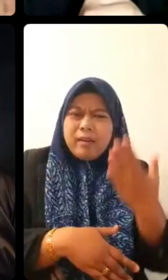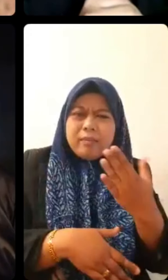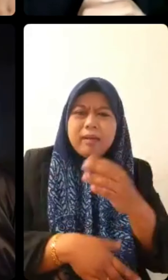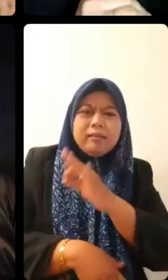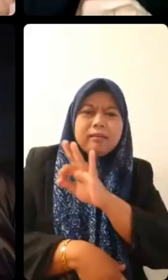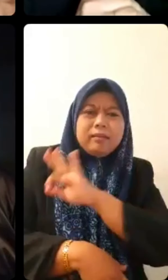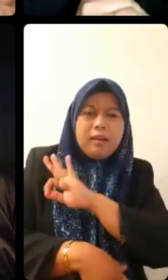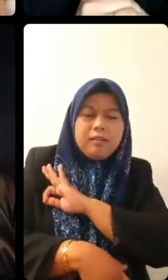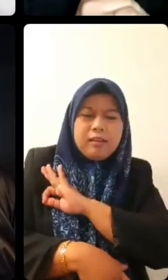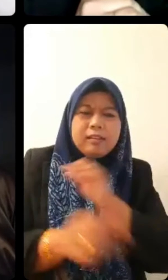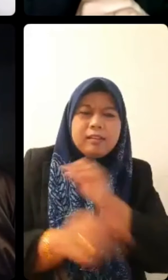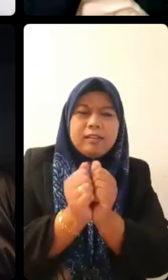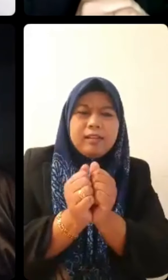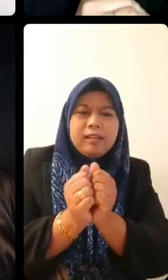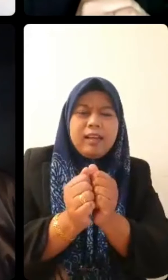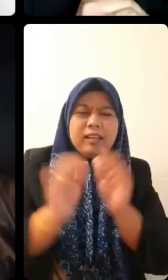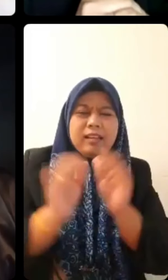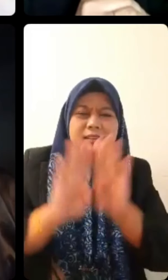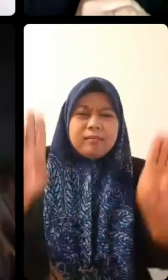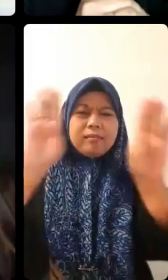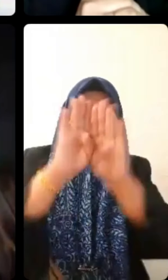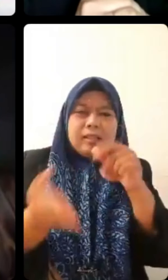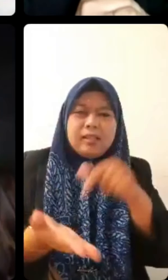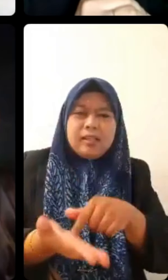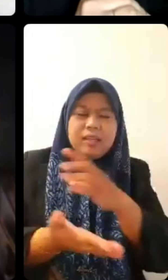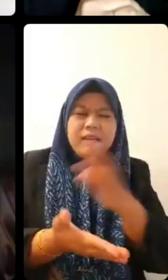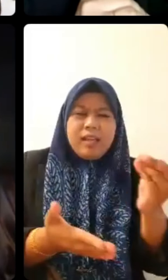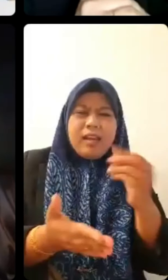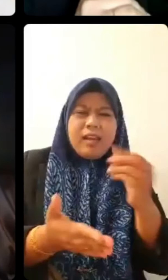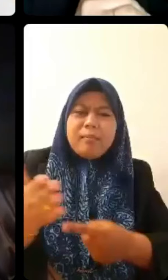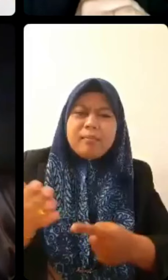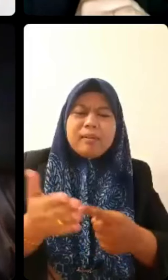nasihat yang ingin disampaikan oleh Cik Anis?